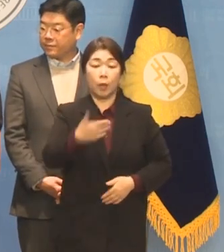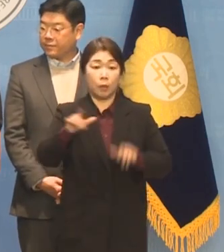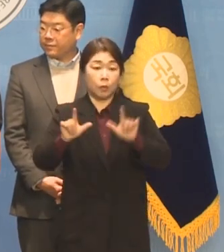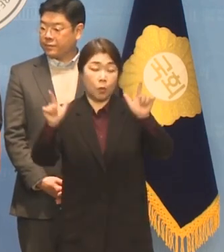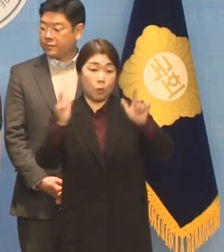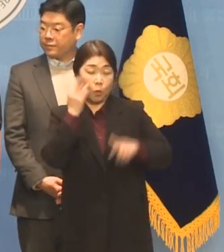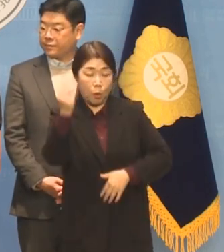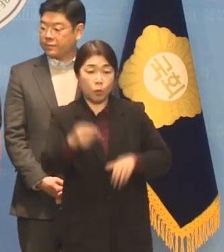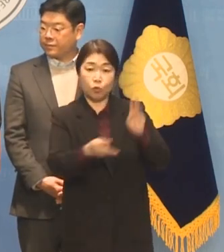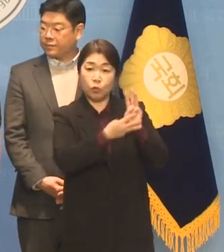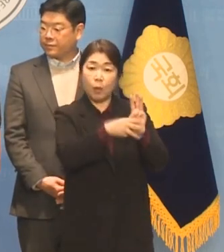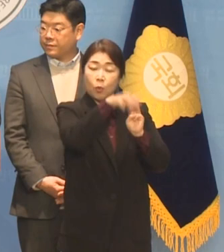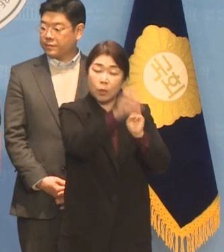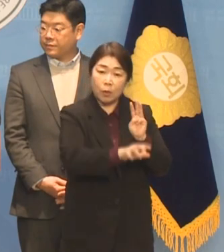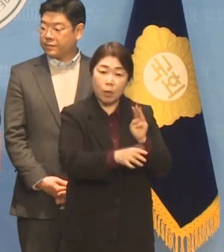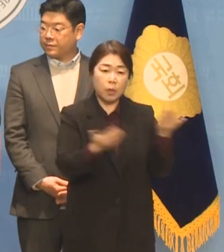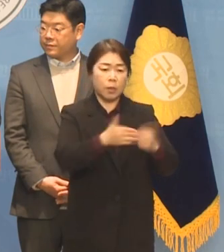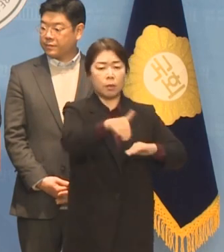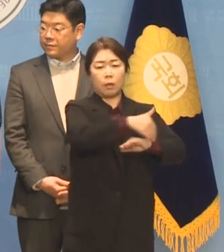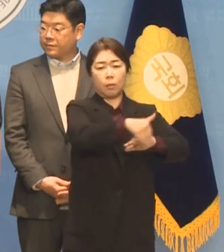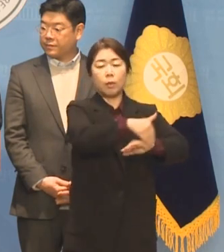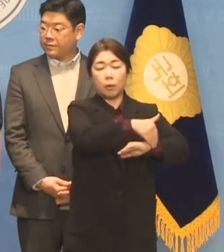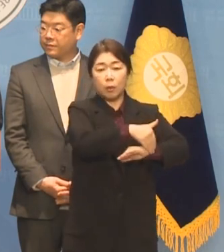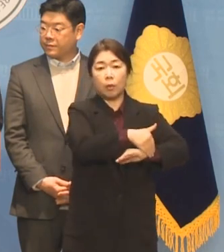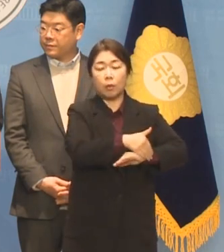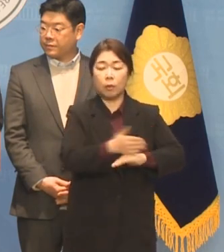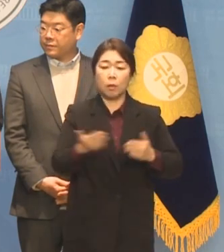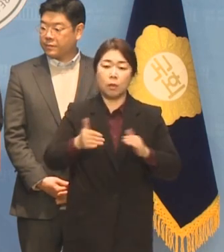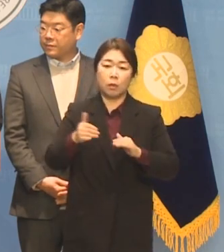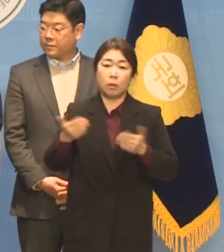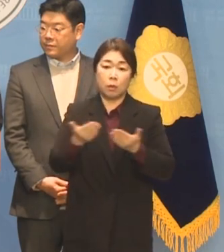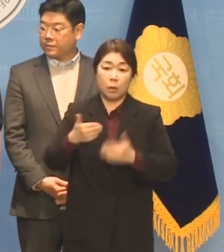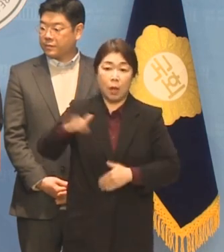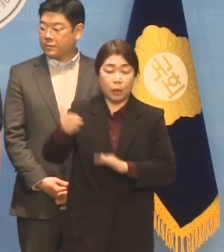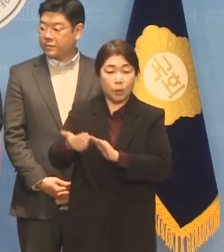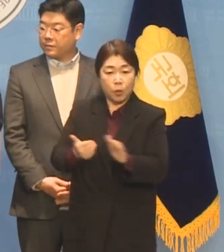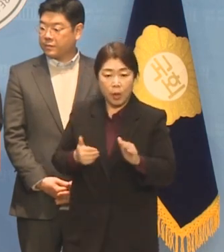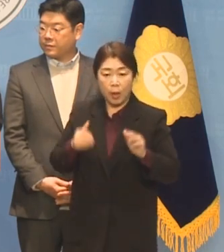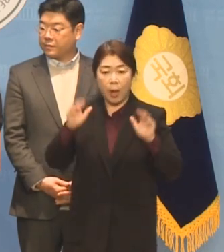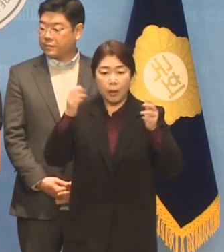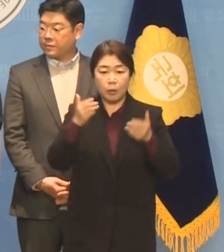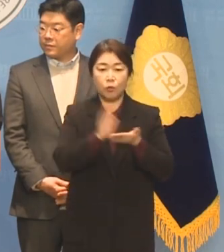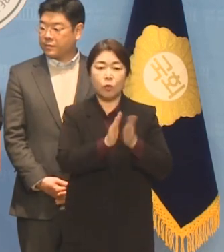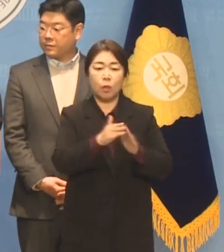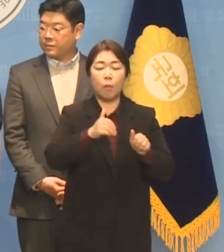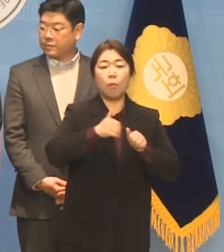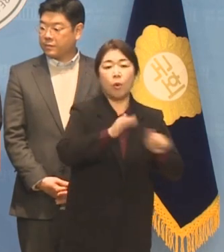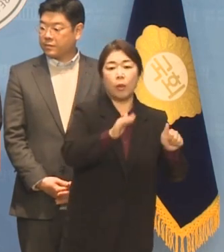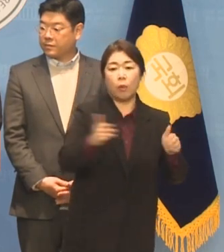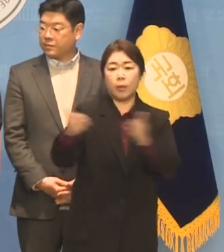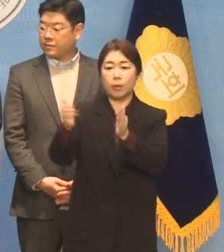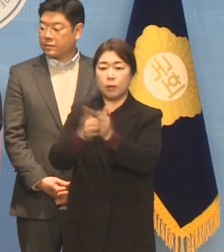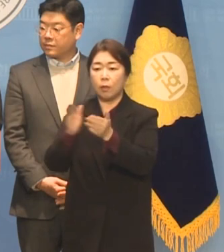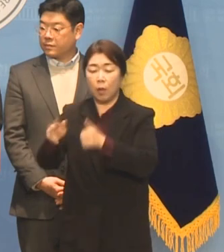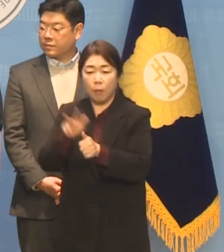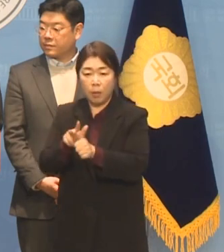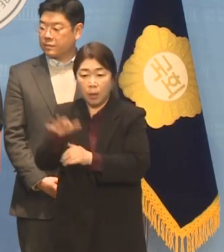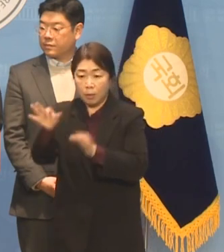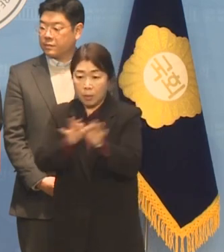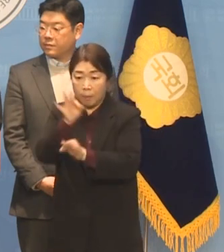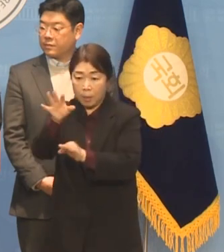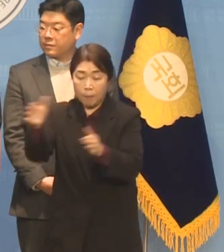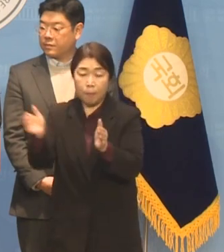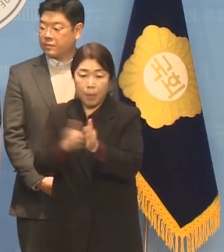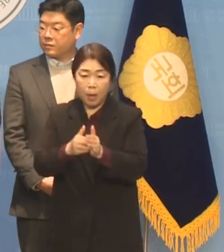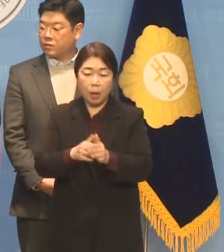도봉, 중랑에서 직장을 다니면서 출근 전 아이를 등원시키고 퇴근 후 마트에서 장을 봐 여유